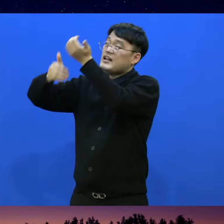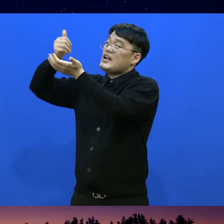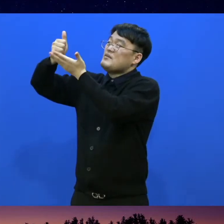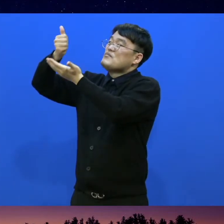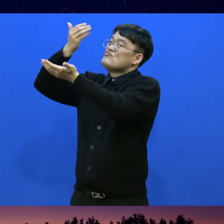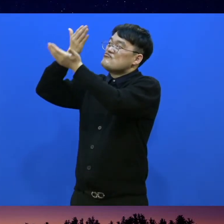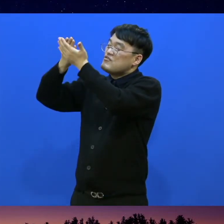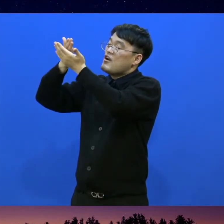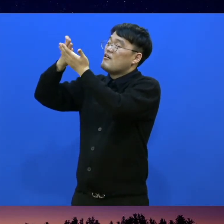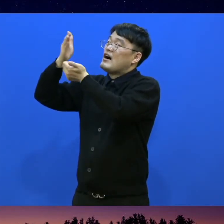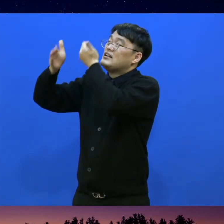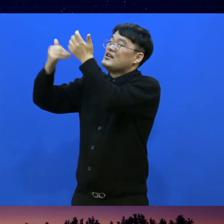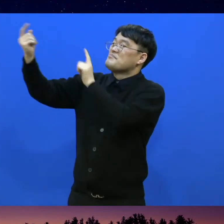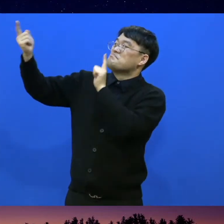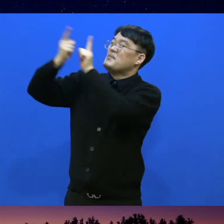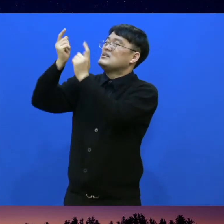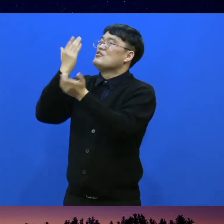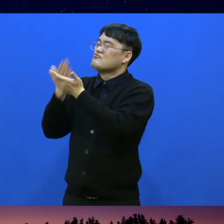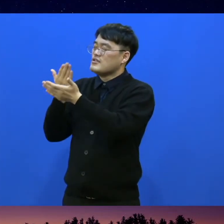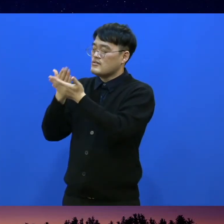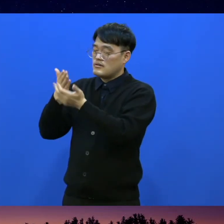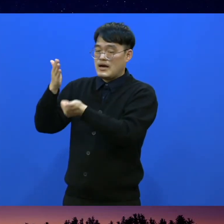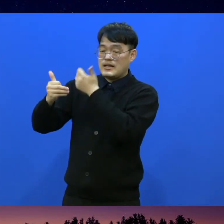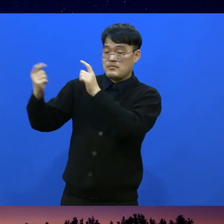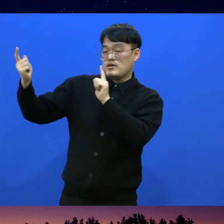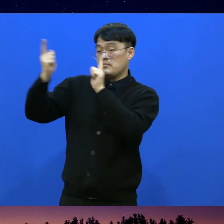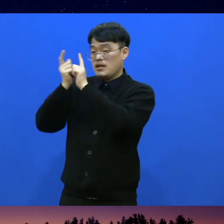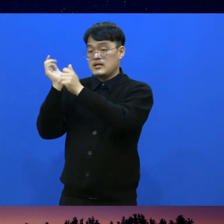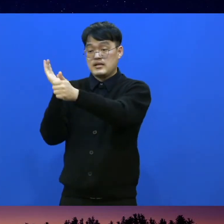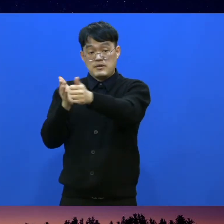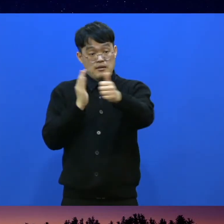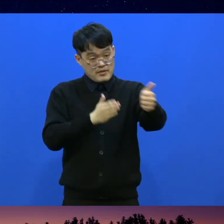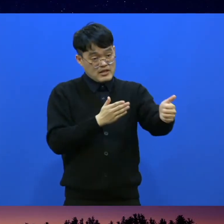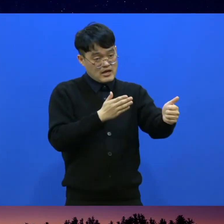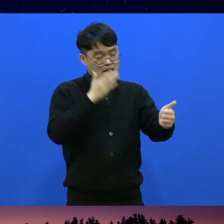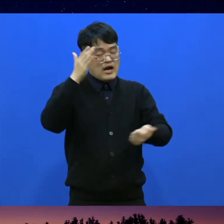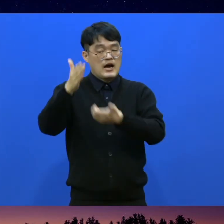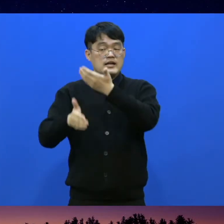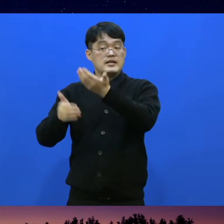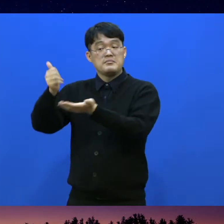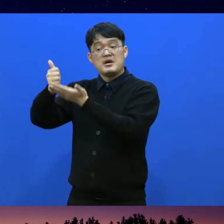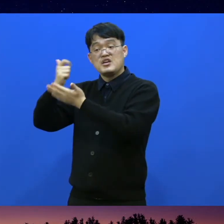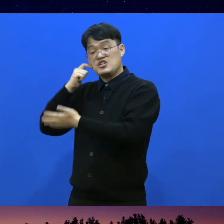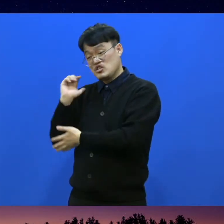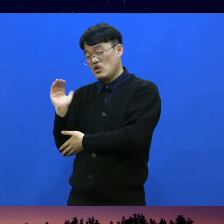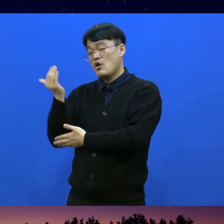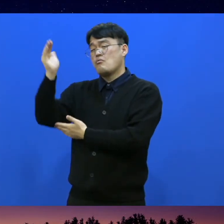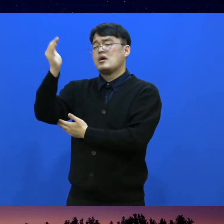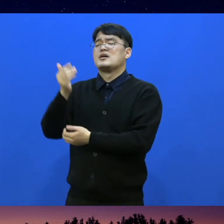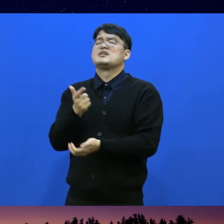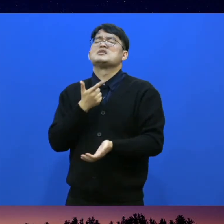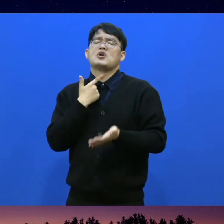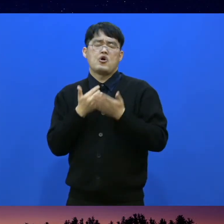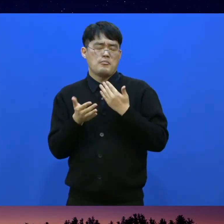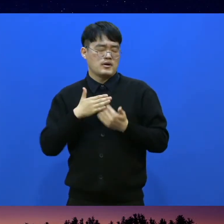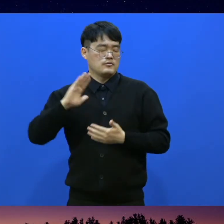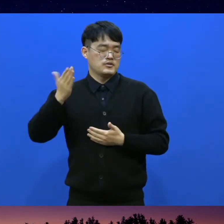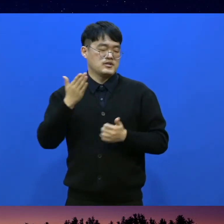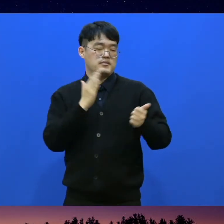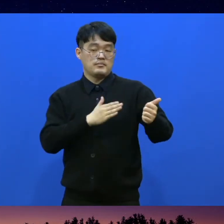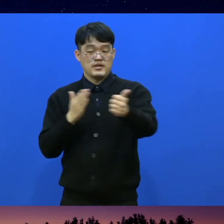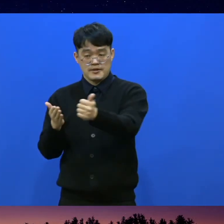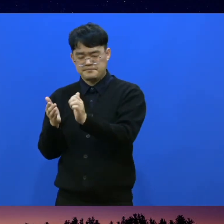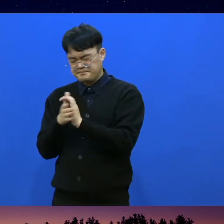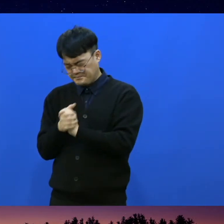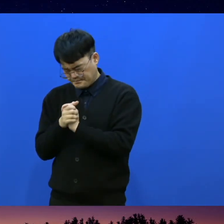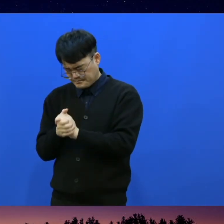바랍니다. 기도를 통해서 하나님을 만나시기를 바랍니다. 하나님의 영광을 맛보실 수 있기를 바랍니다.